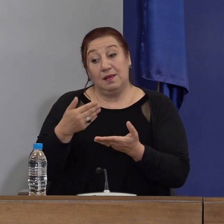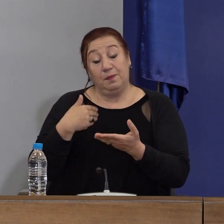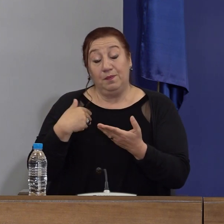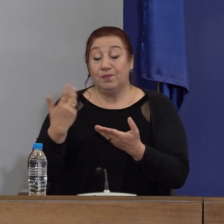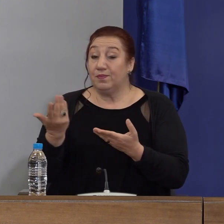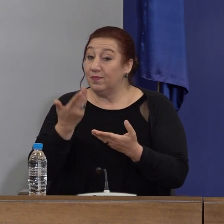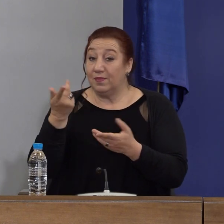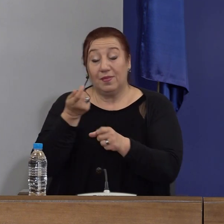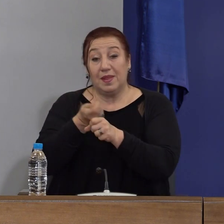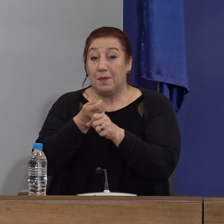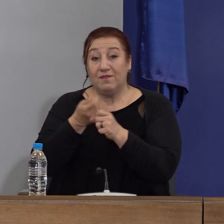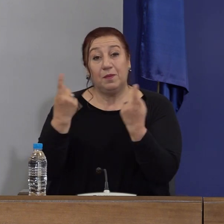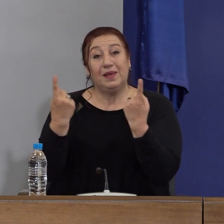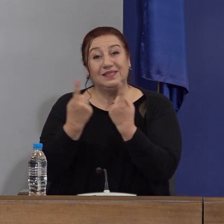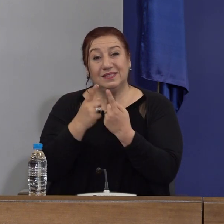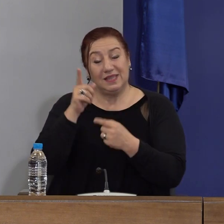направихме среща с